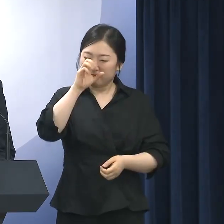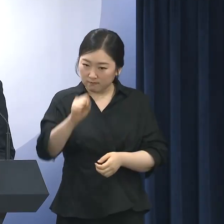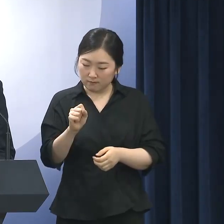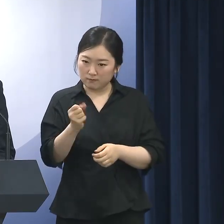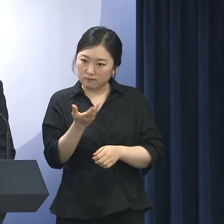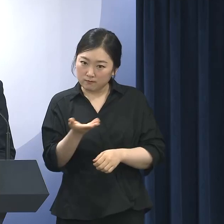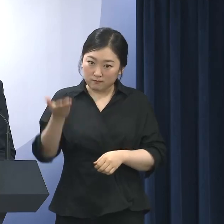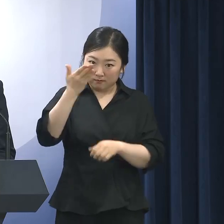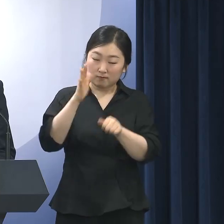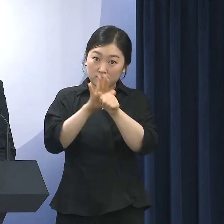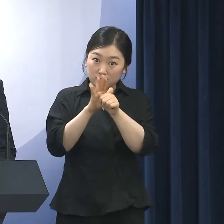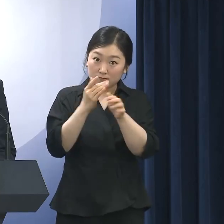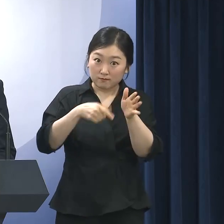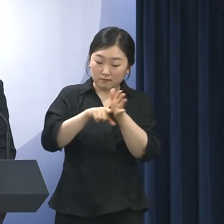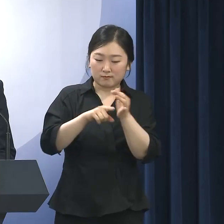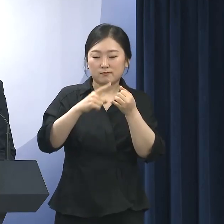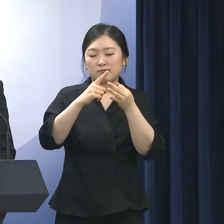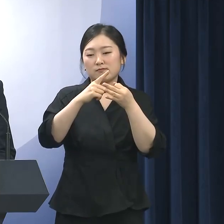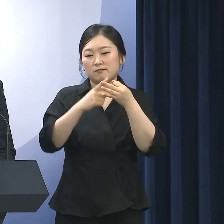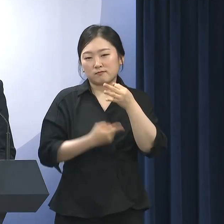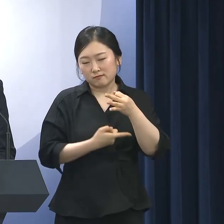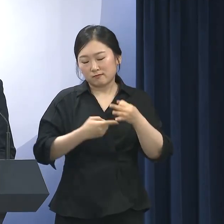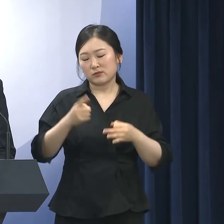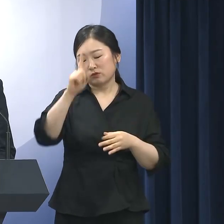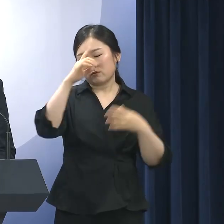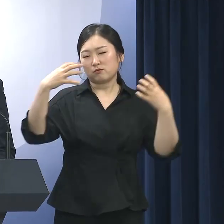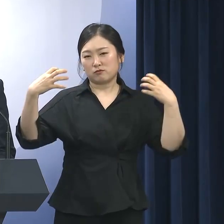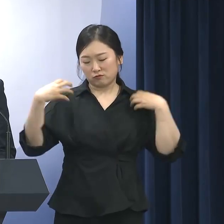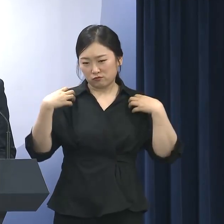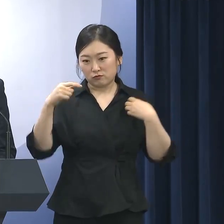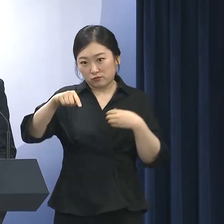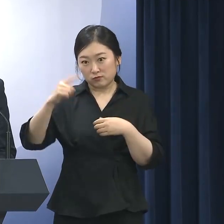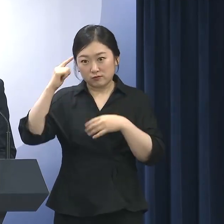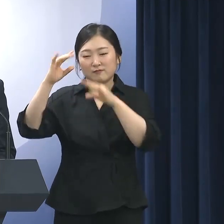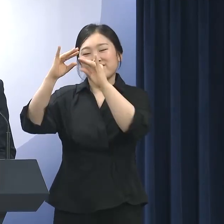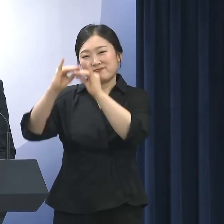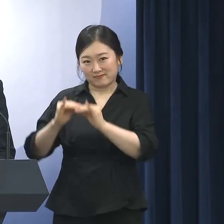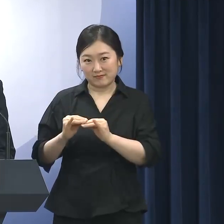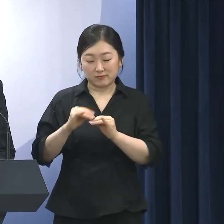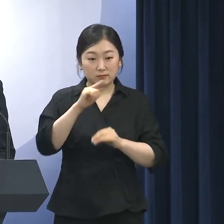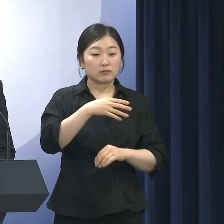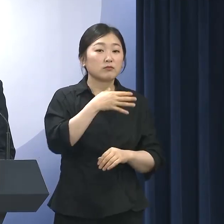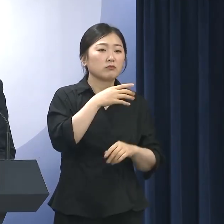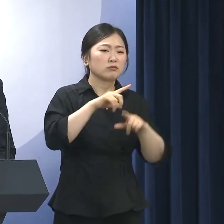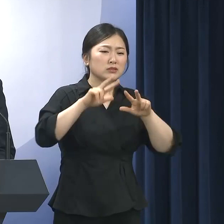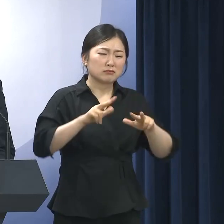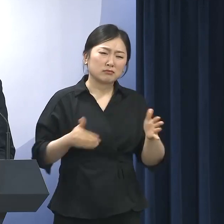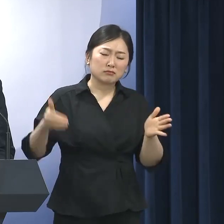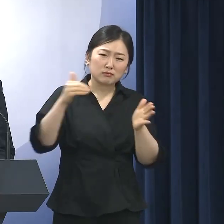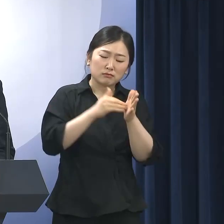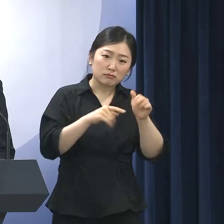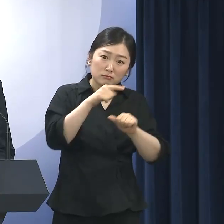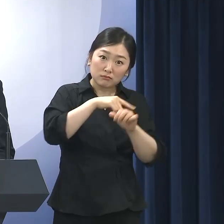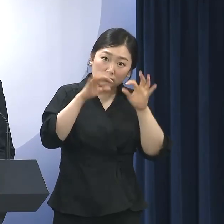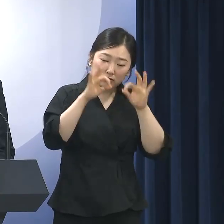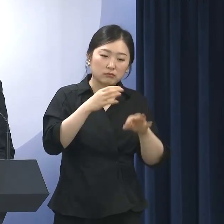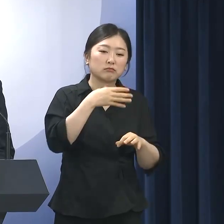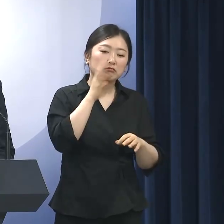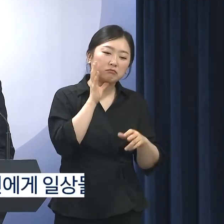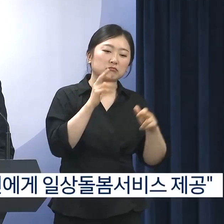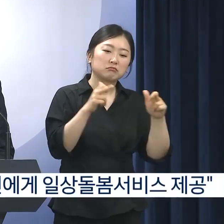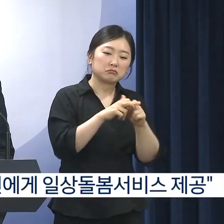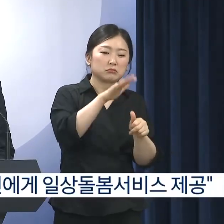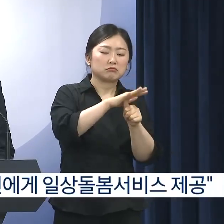전략 중의 하나입니다. 그간 사회 서비스는 노인, 장인, 아동 등을 대상으로 하거나 개인의 소득 수준을